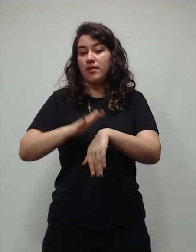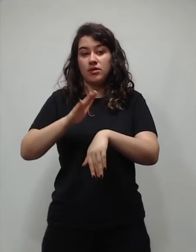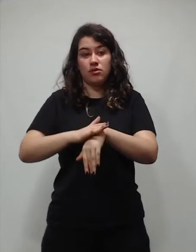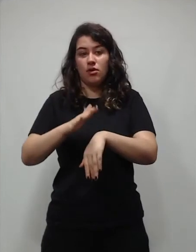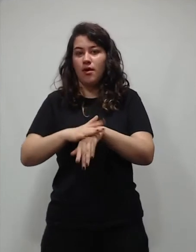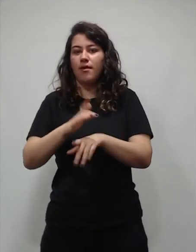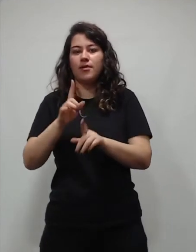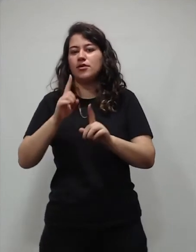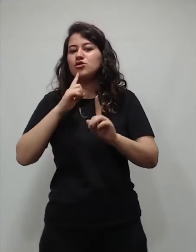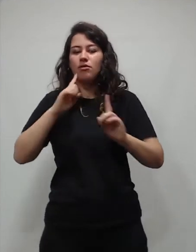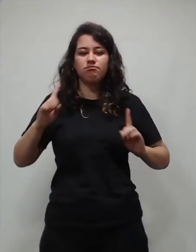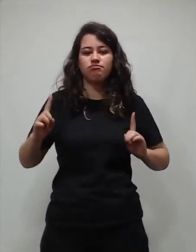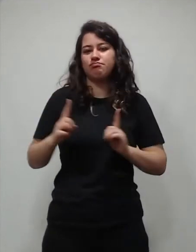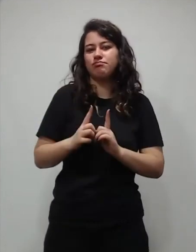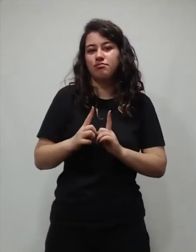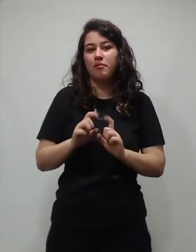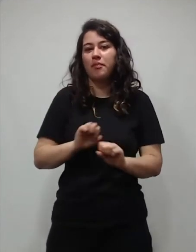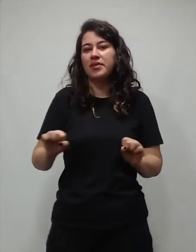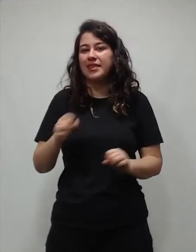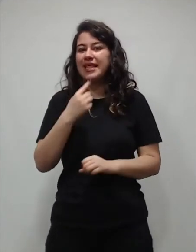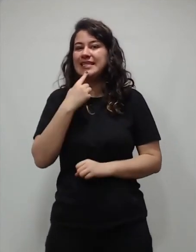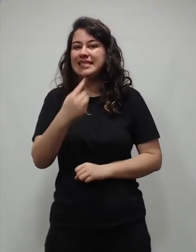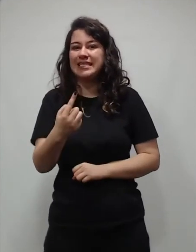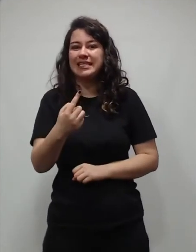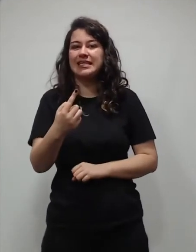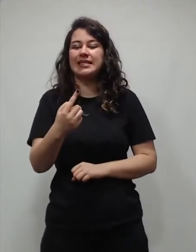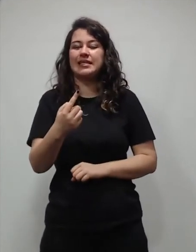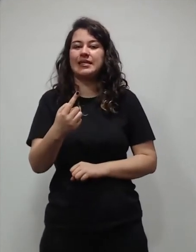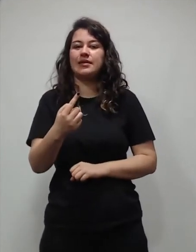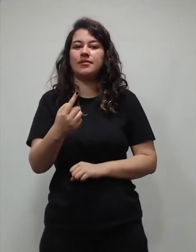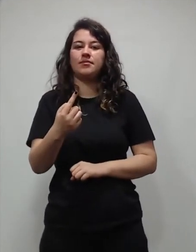lo sintetizaría hablando de